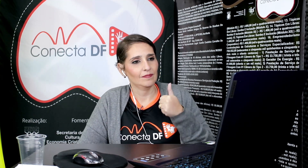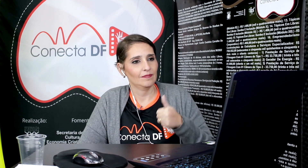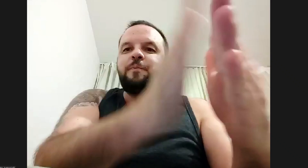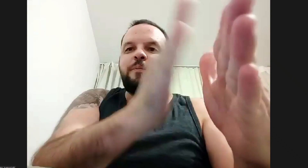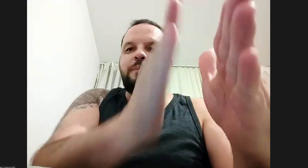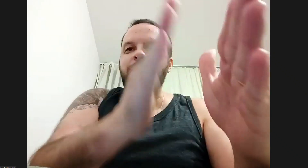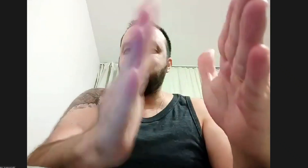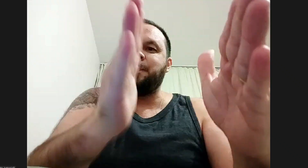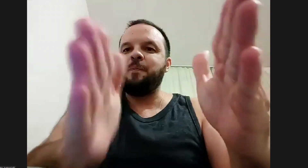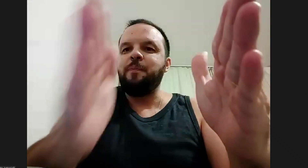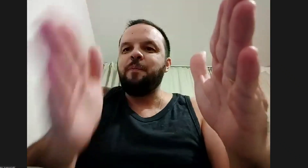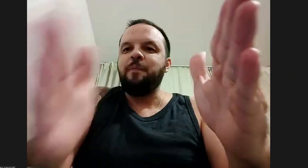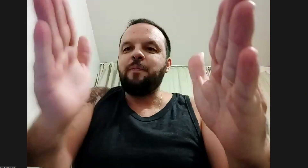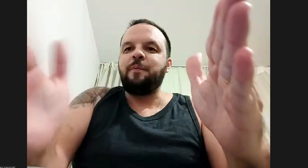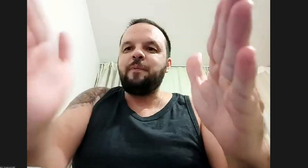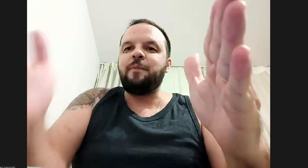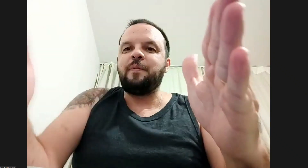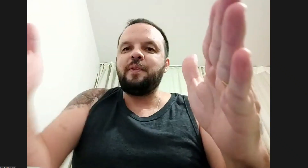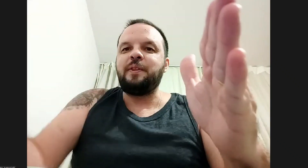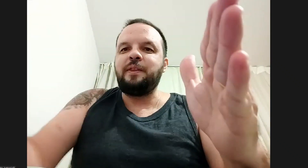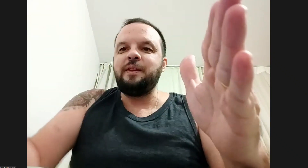Aí.